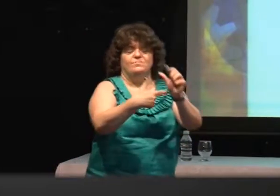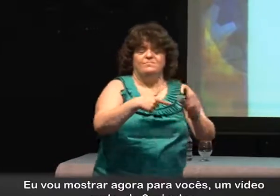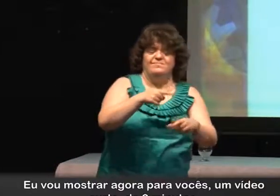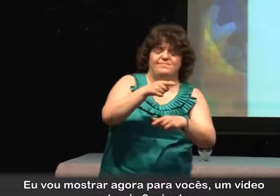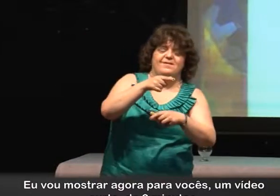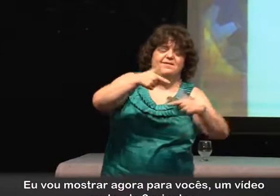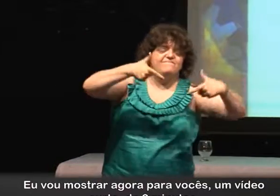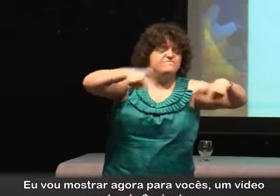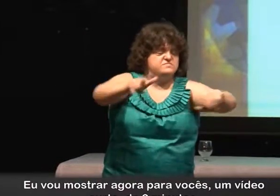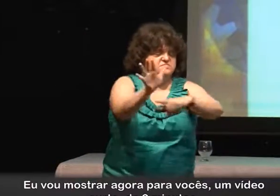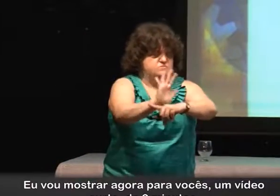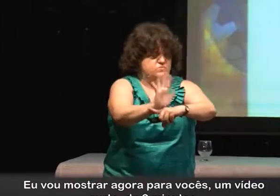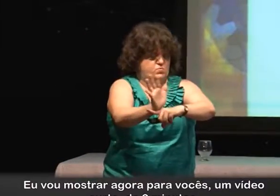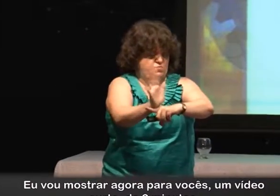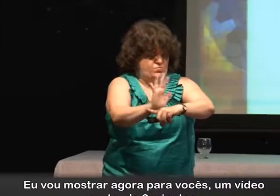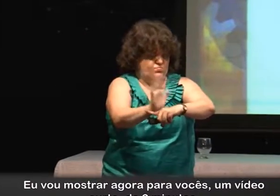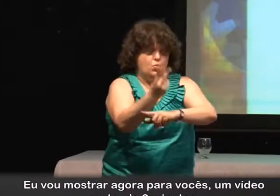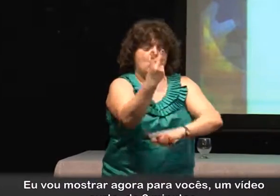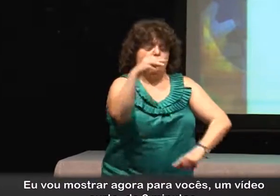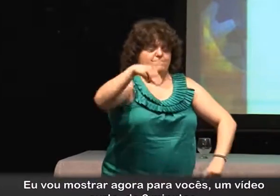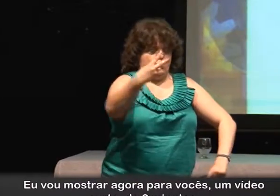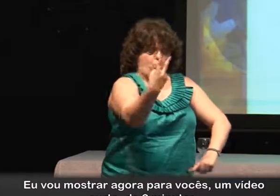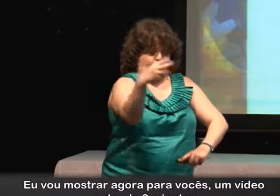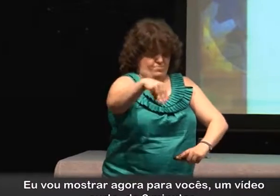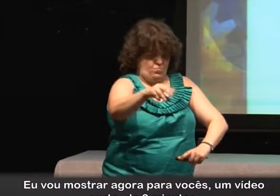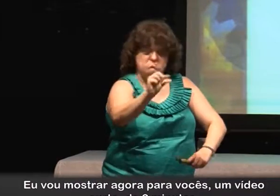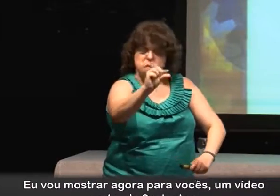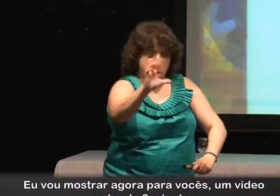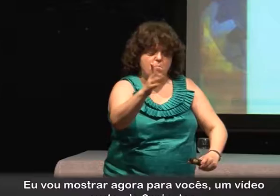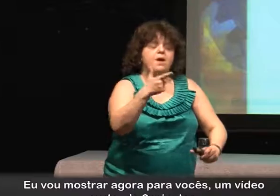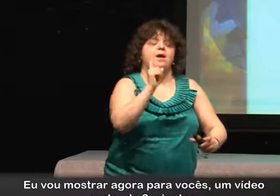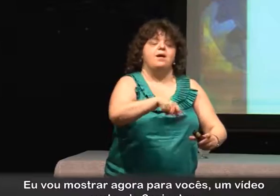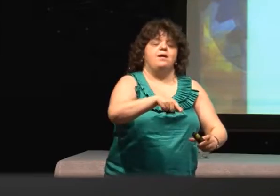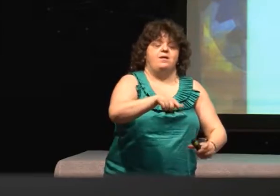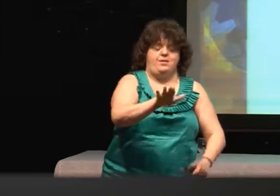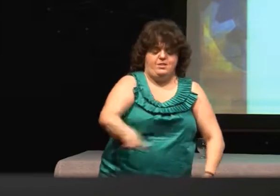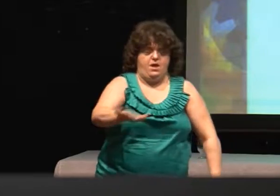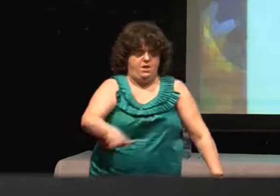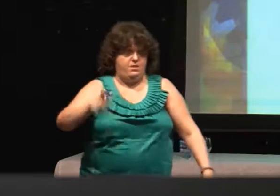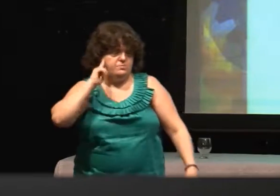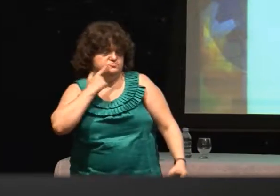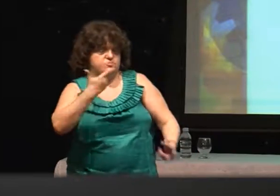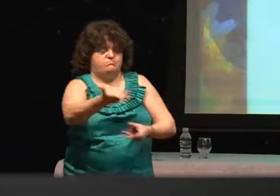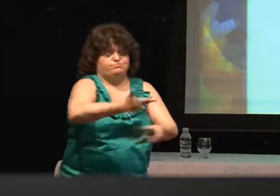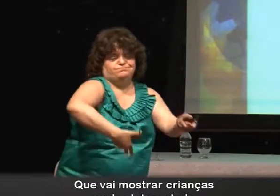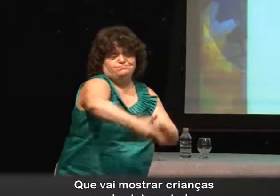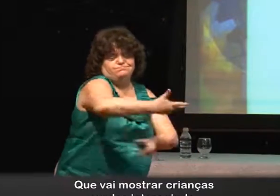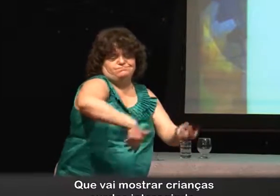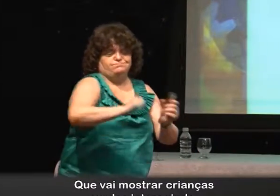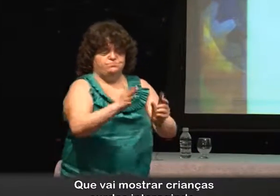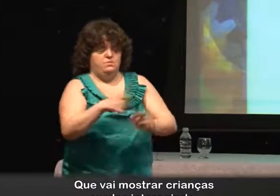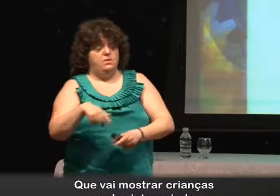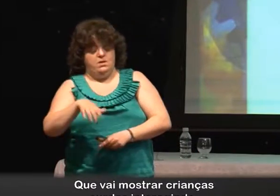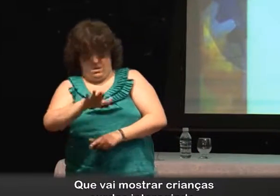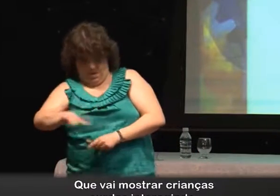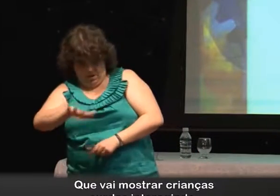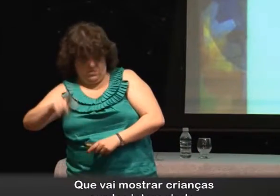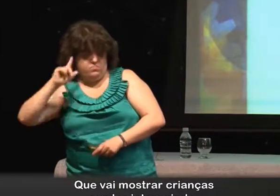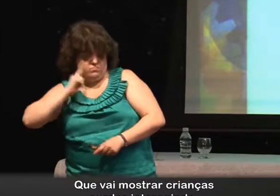Eu vou mostrar agora para vocês um vídeo de 2 minutos, um vídeo curto, que vai mostrar crianças surdas